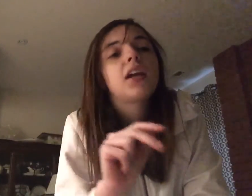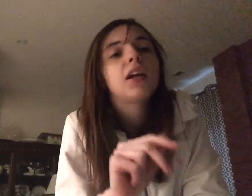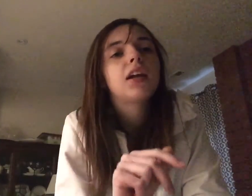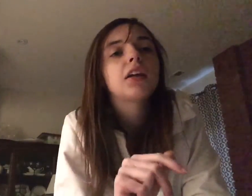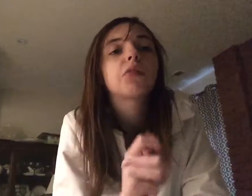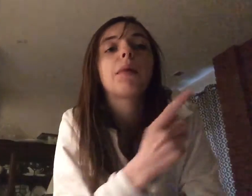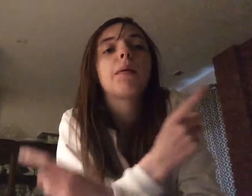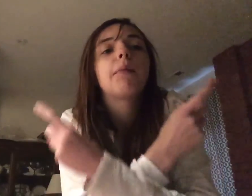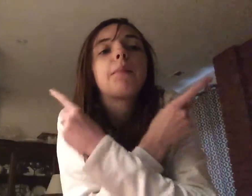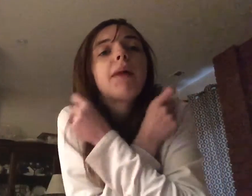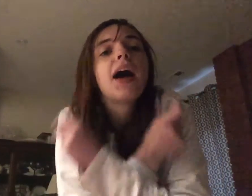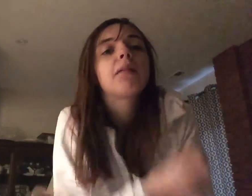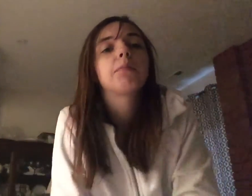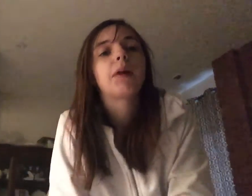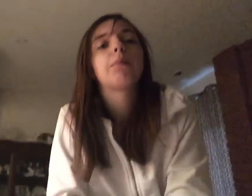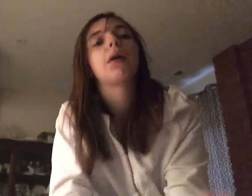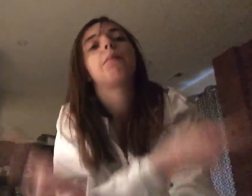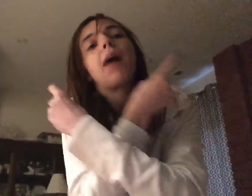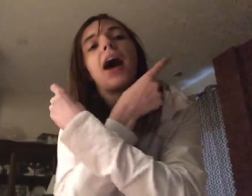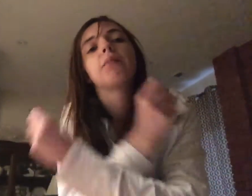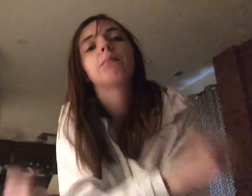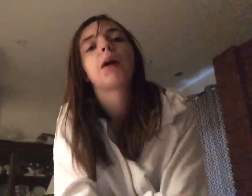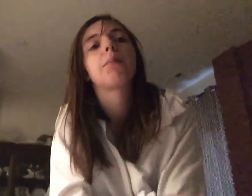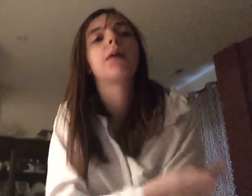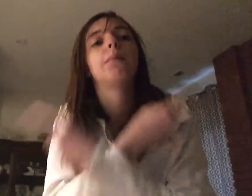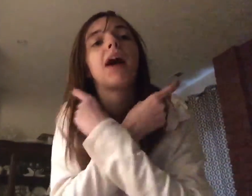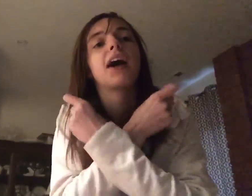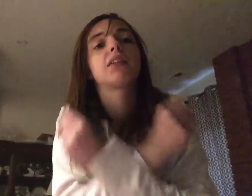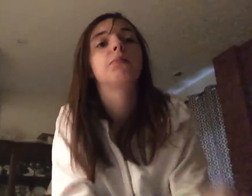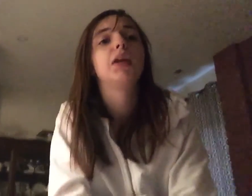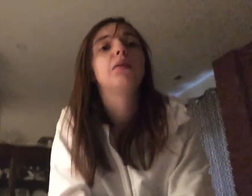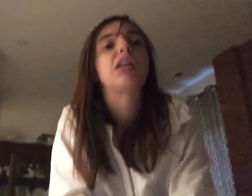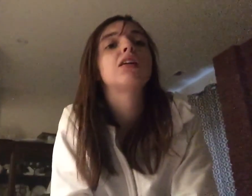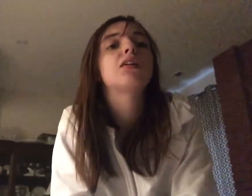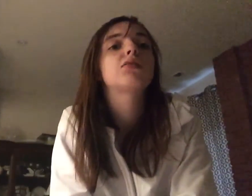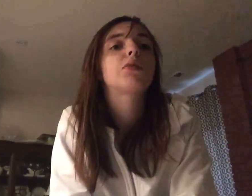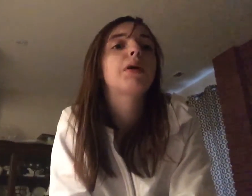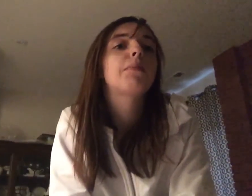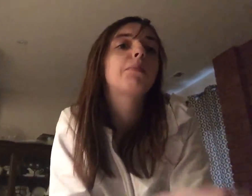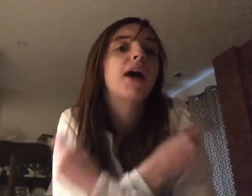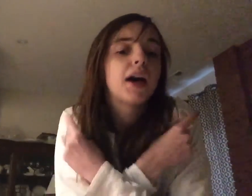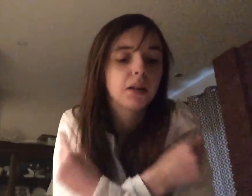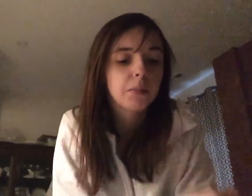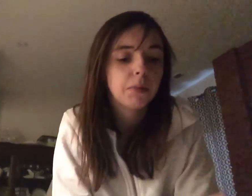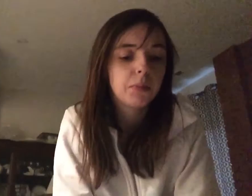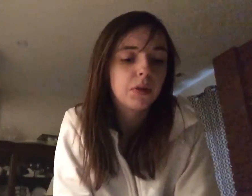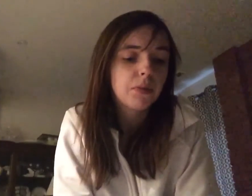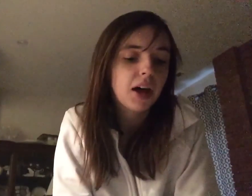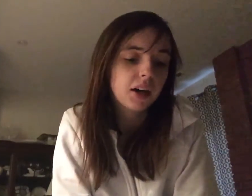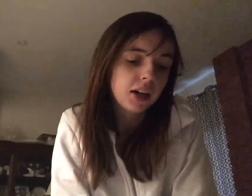B-E is for ba-ba-bat, ba-ba-bat, ba-ba-bat. B-E is for ba-ba-bat,